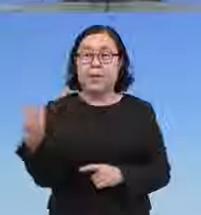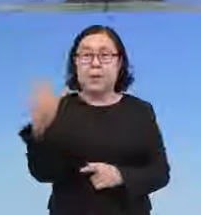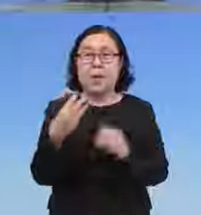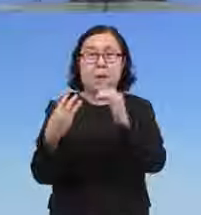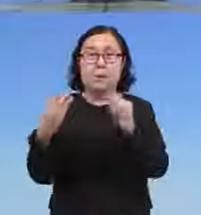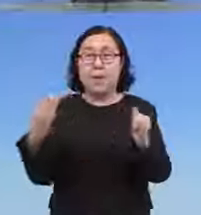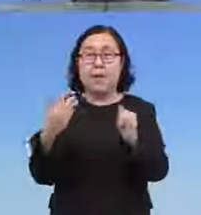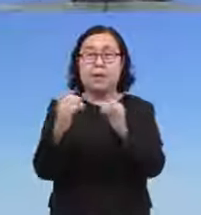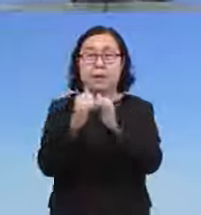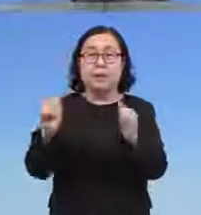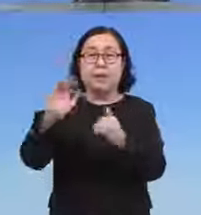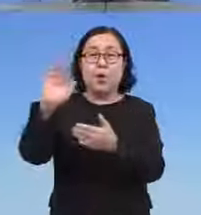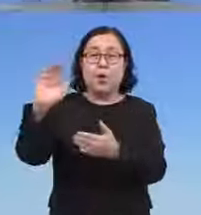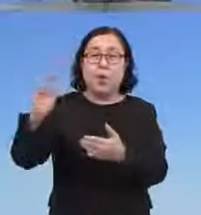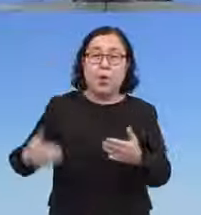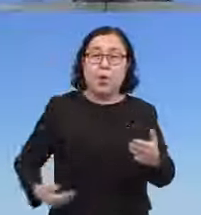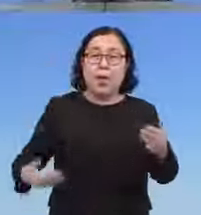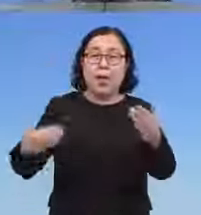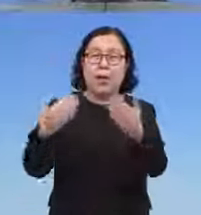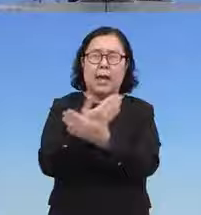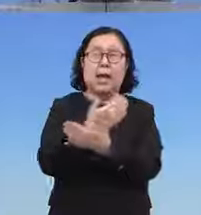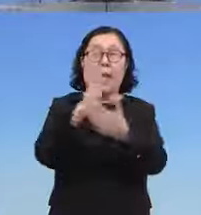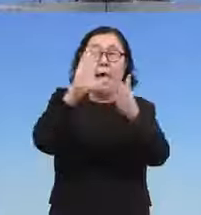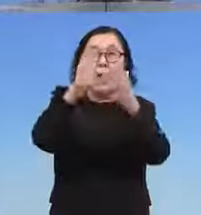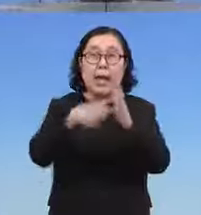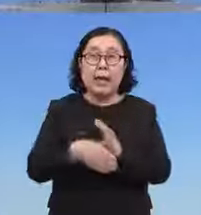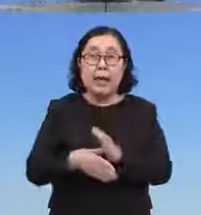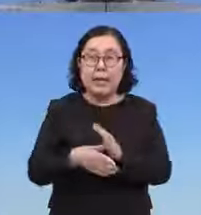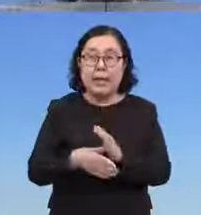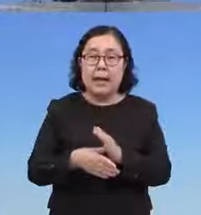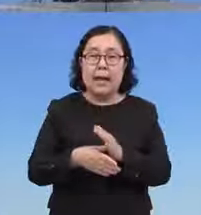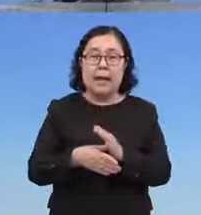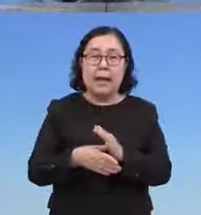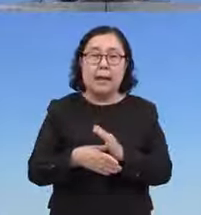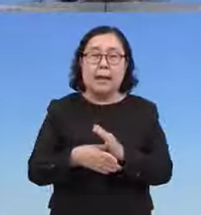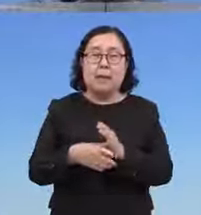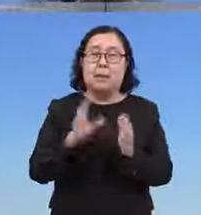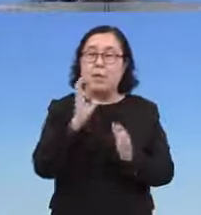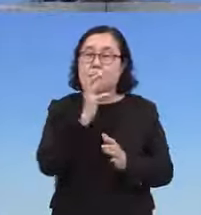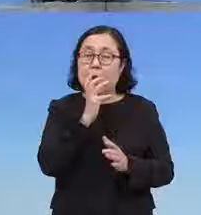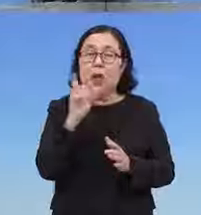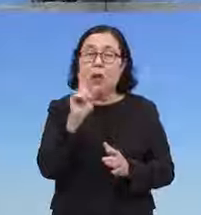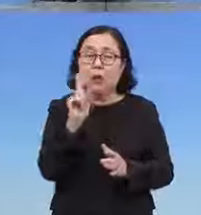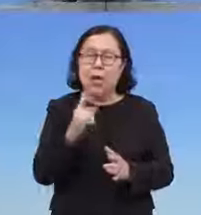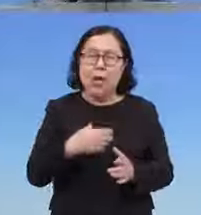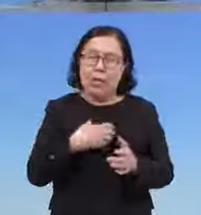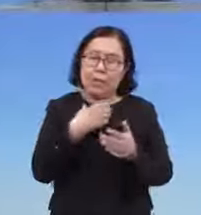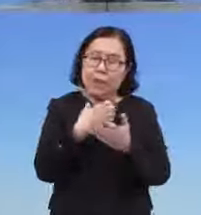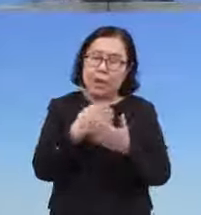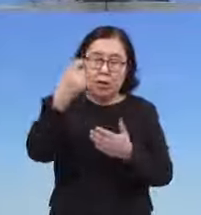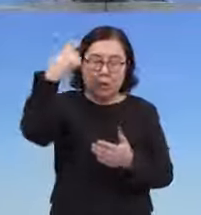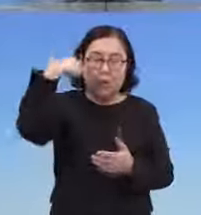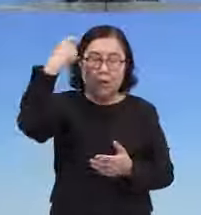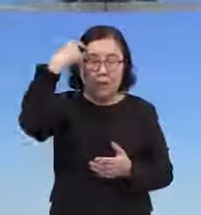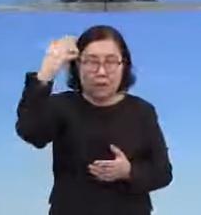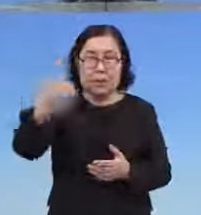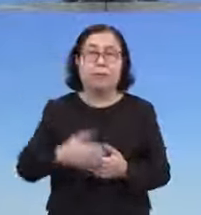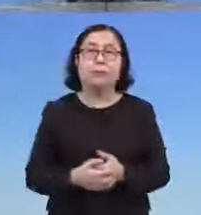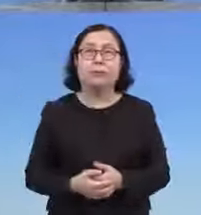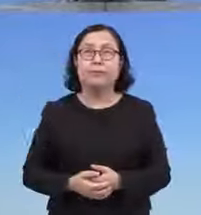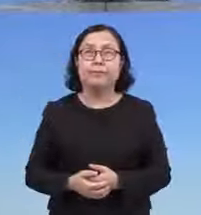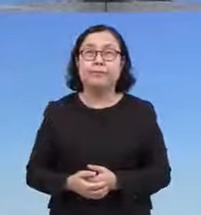3,000명이나 되는 그런 사람들이 회개하고 돌아올 때 그 광경을 베드로가 보면서 어떤 감격을 느꼈을까요?